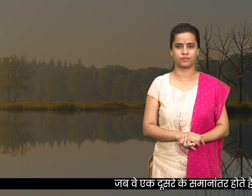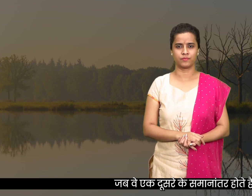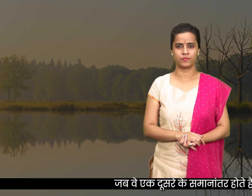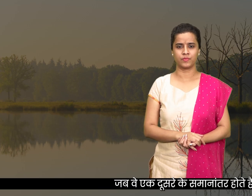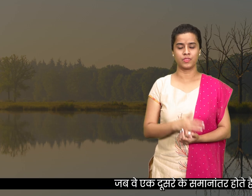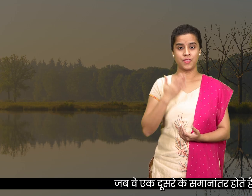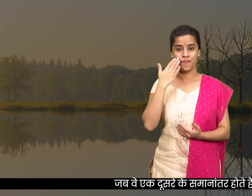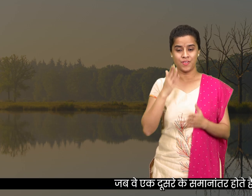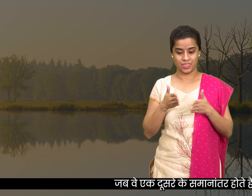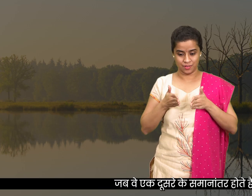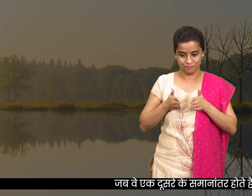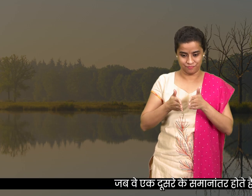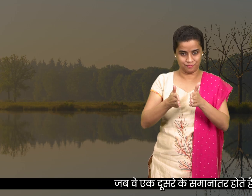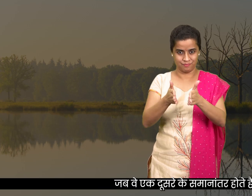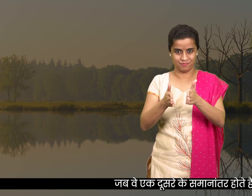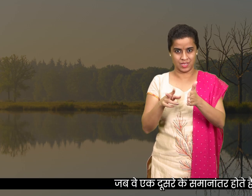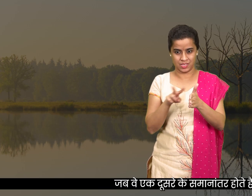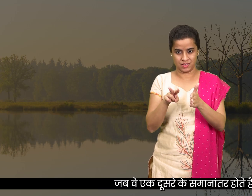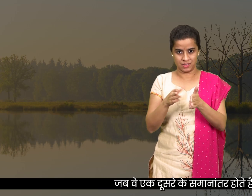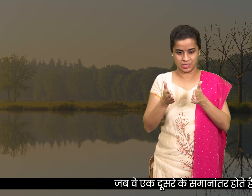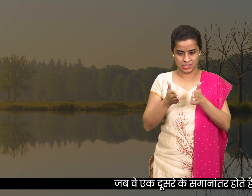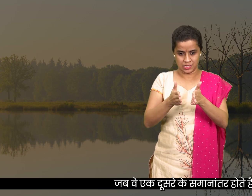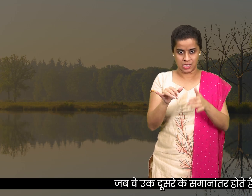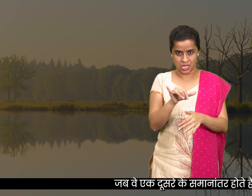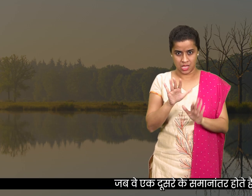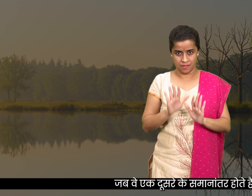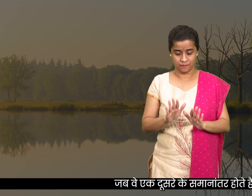जब वे एक दूसरे के समांतरण होते हैं,